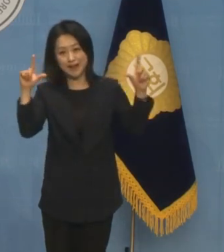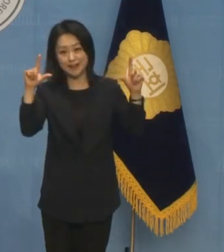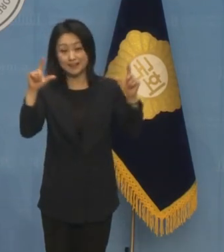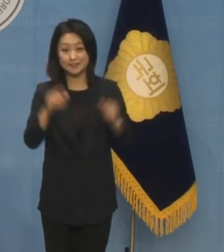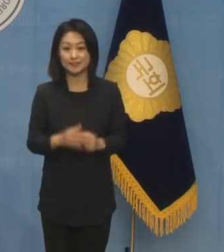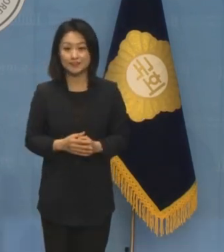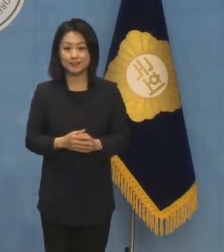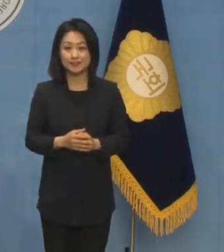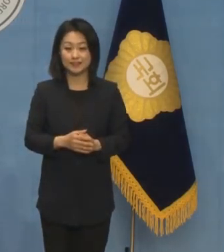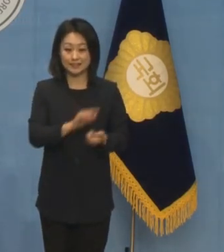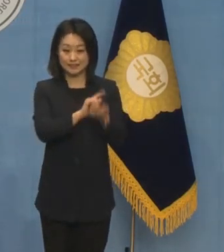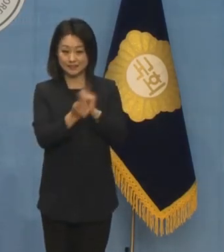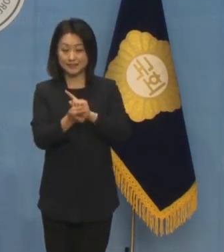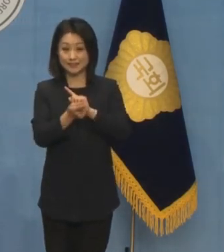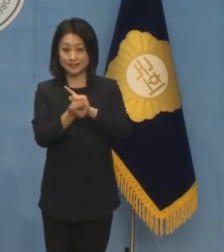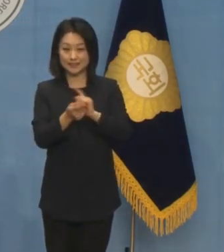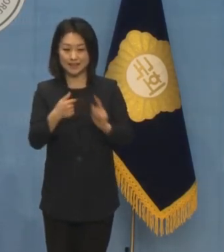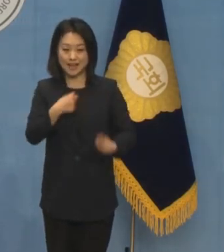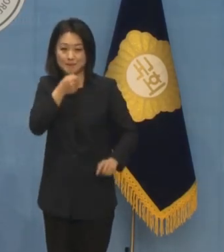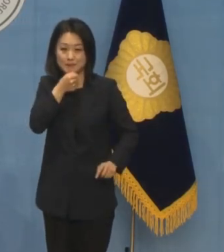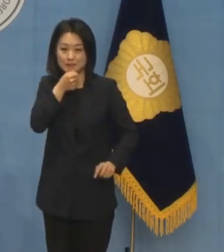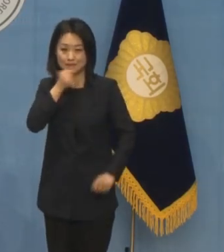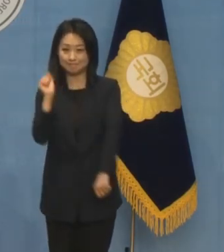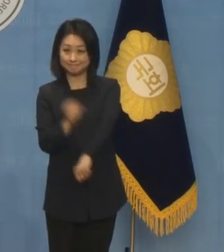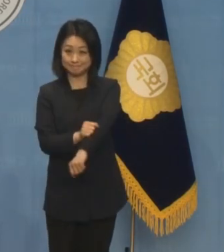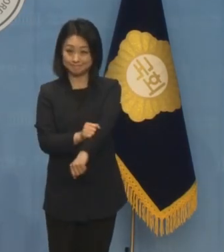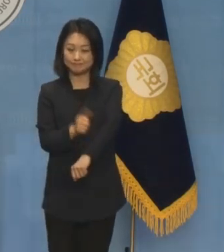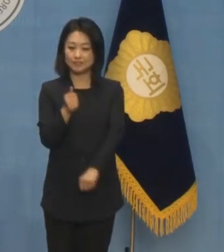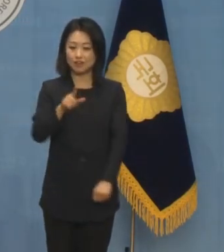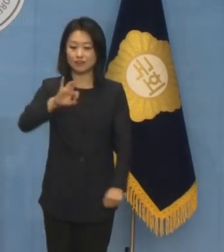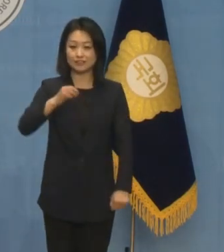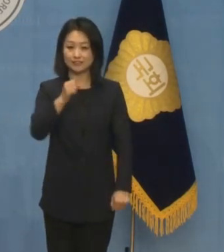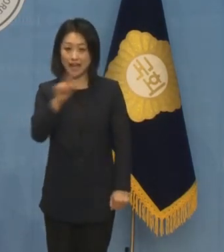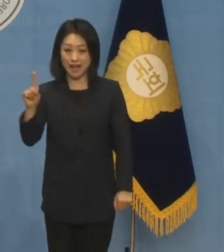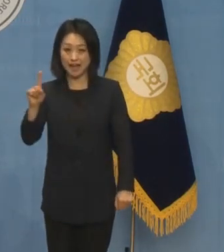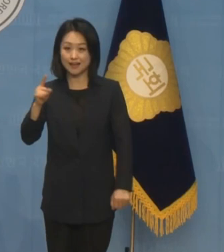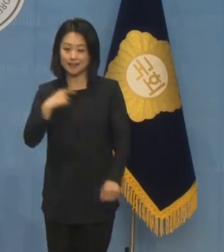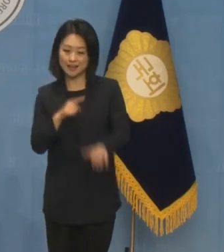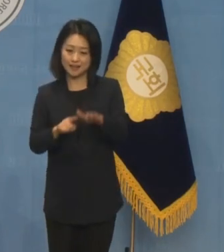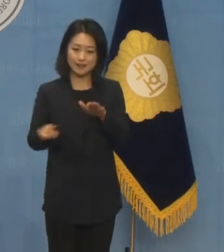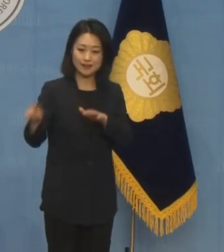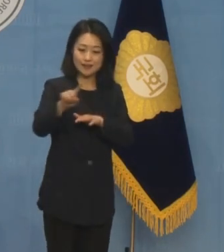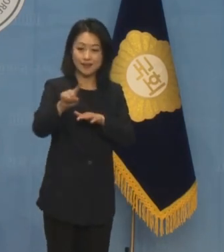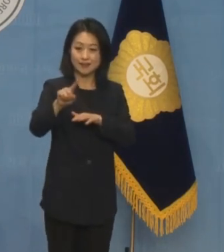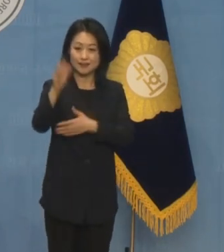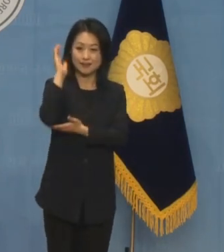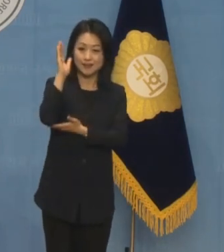검증된 스피커인 허은하도 이슈전의 최전선에 서기를 마다하지 않겠습니다.